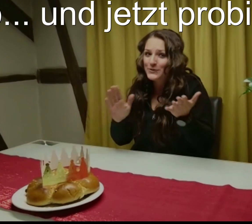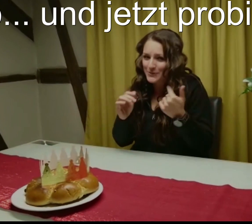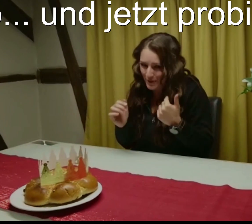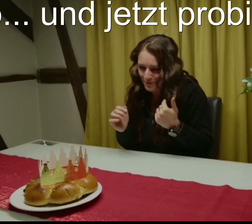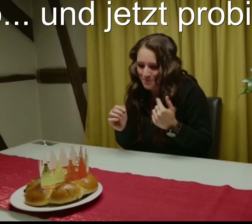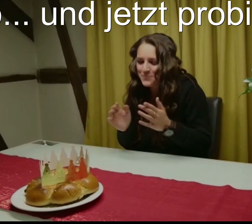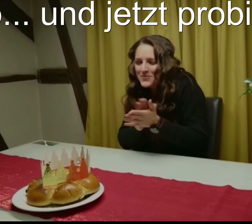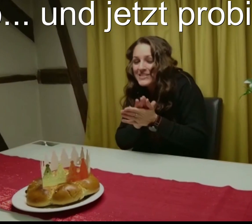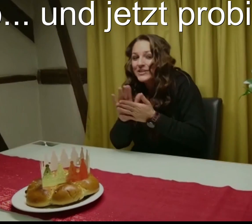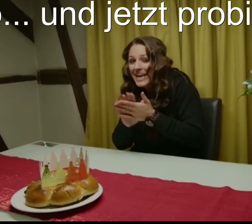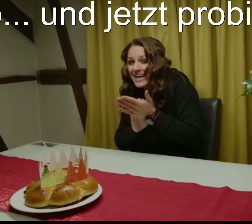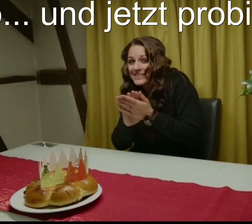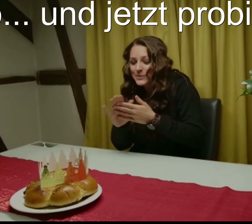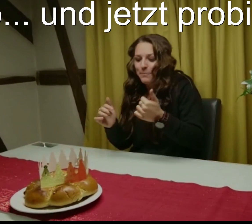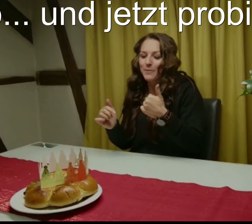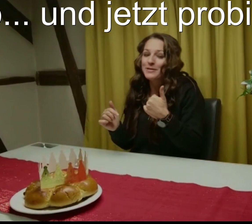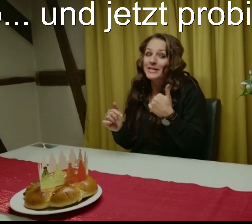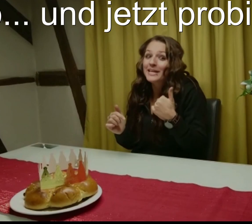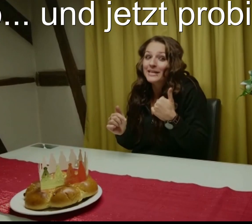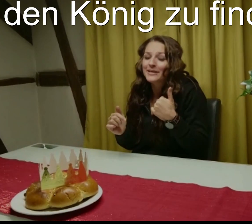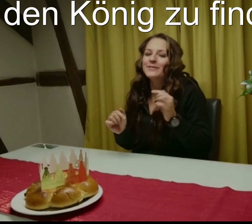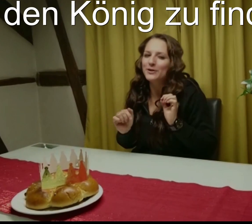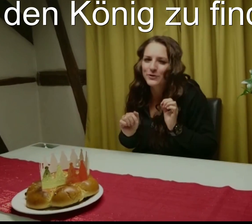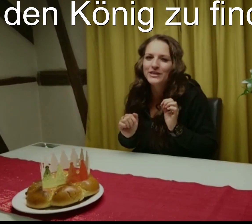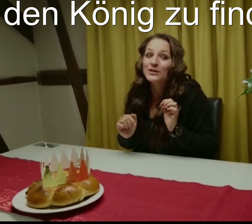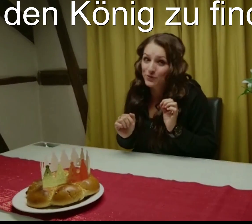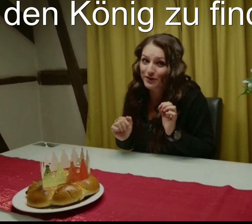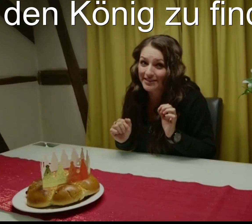So, und jetzt probiere ich, den König zu finden.